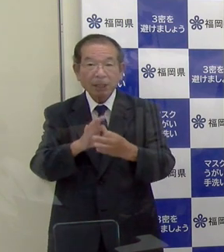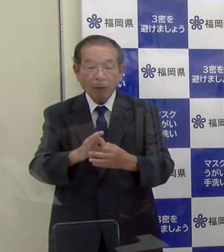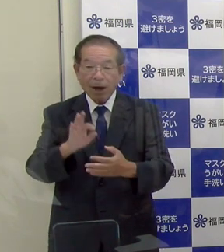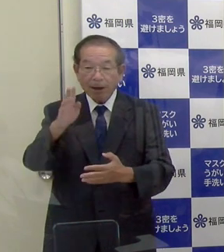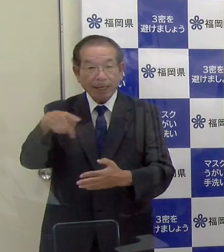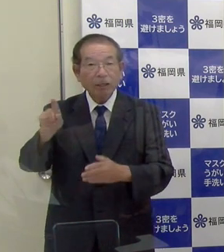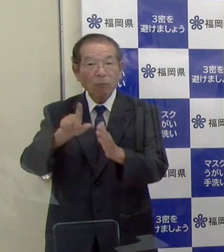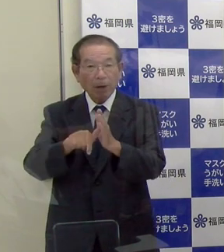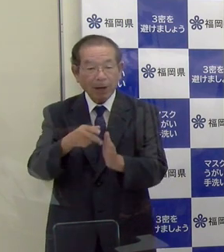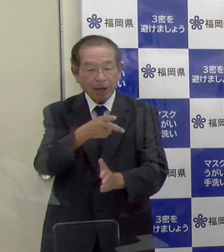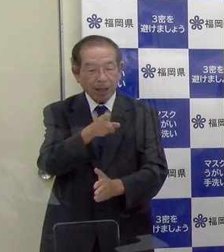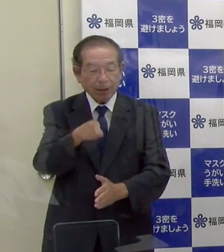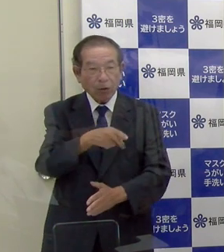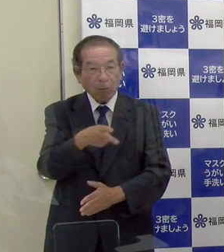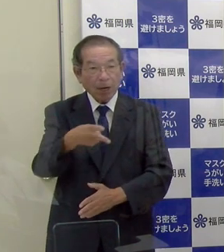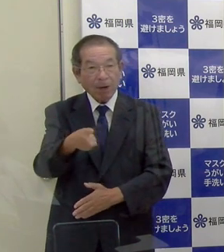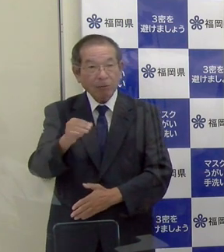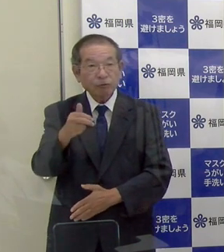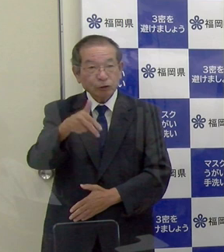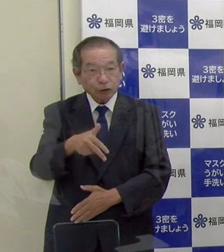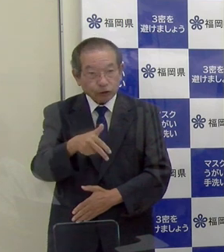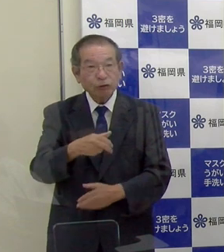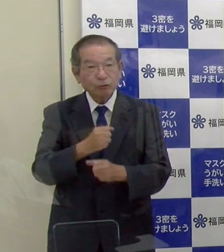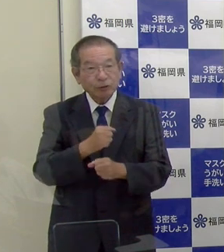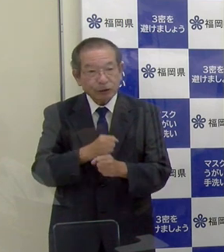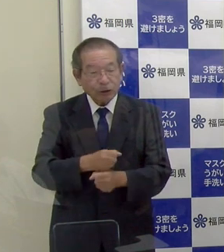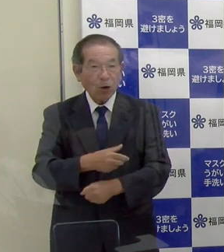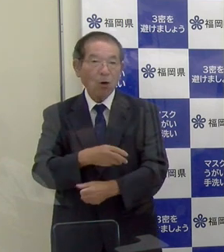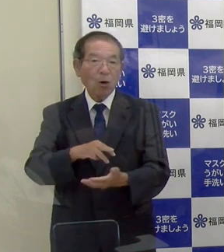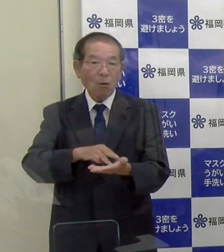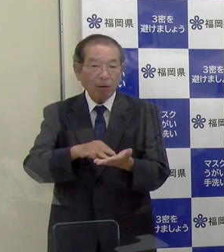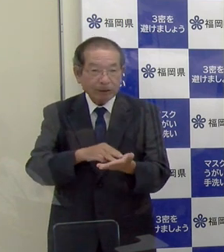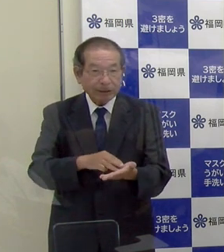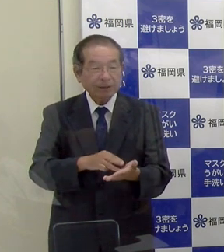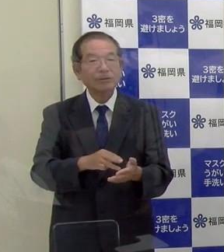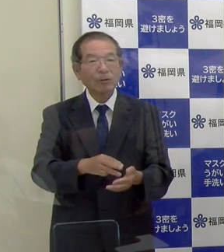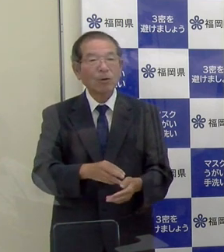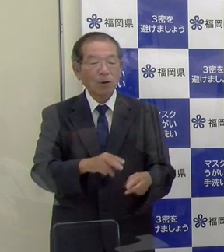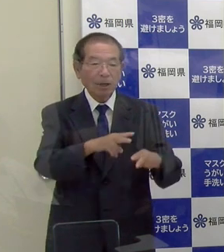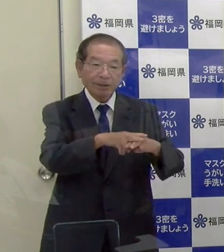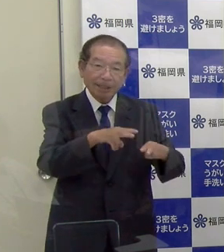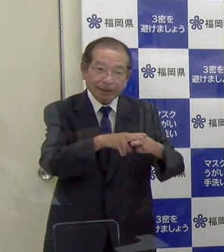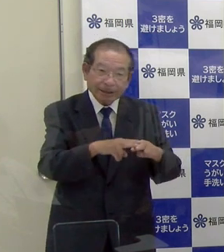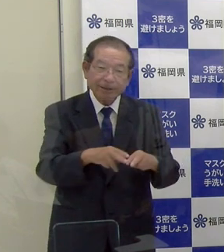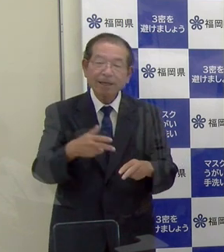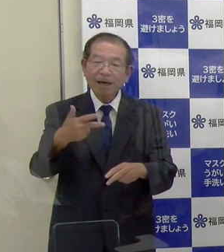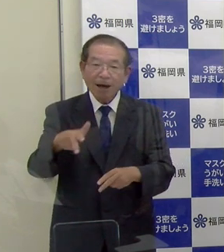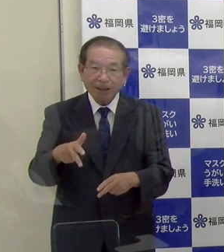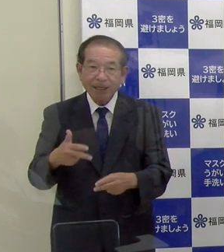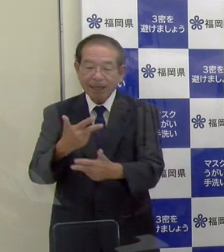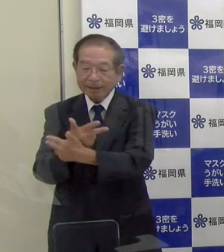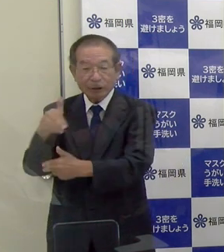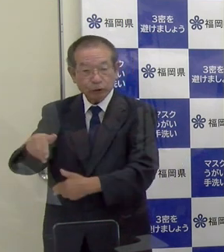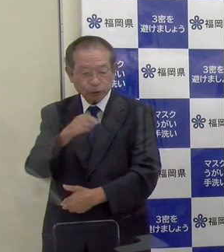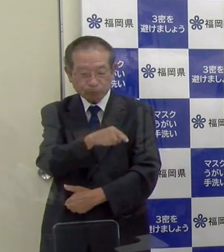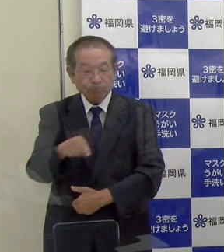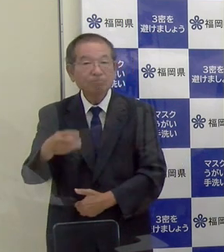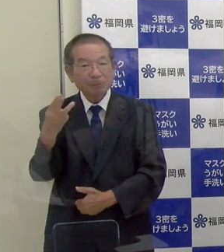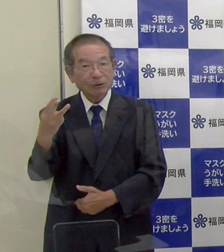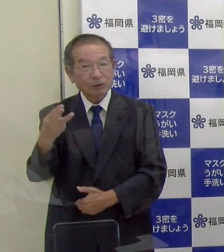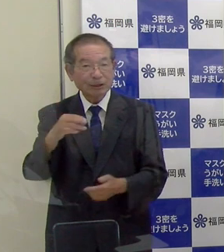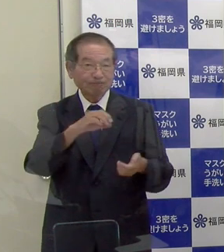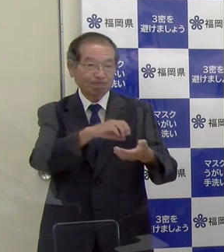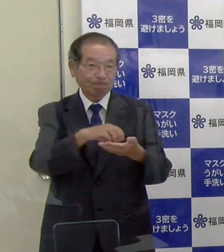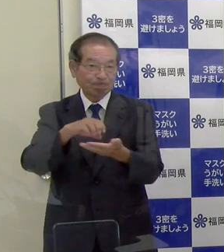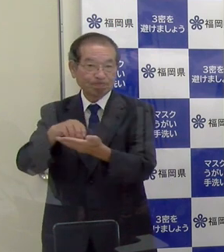県ではのばバックス生ワクチンの接種会場を天神博多北九州の3か所に設置を